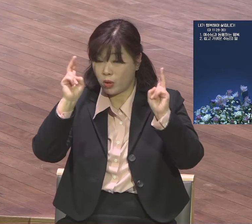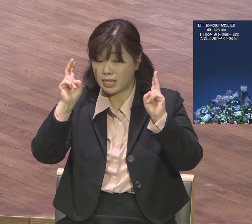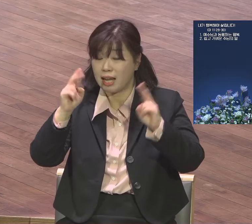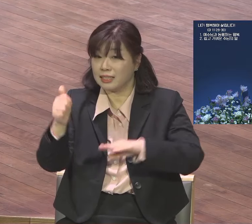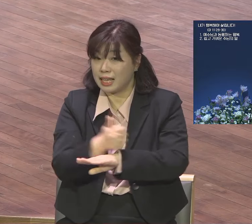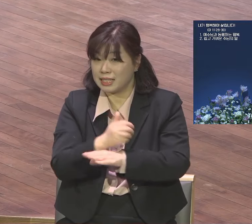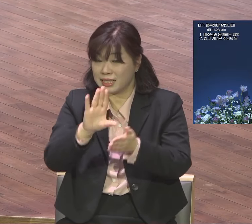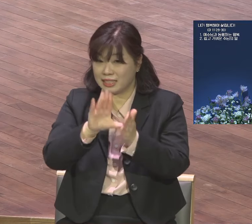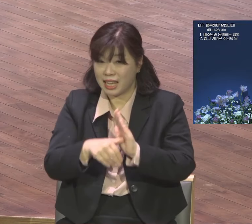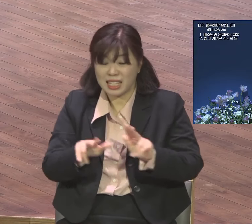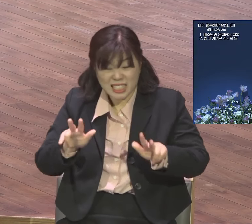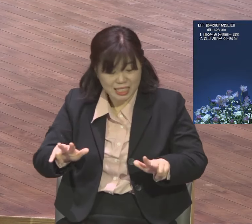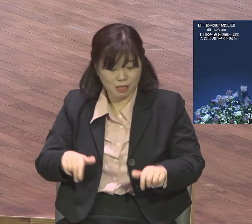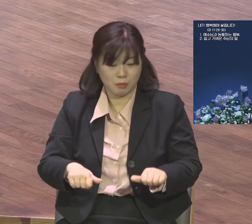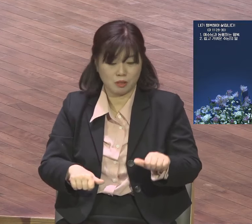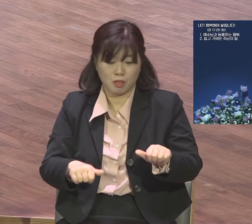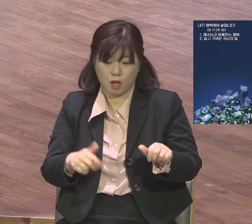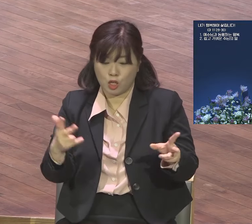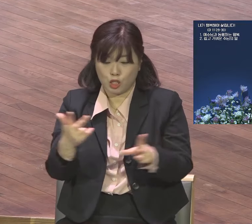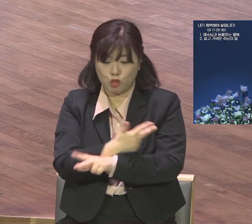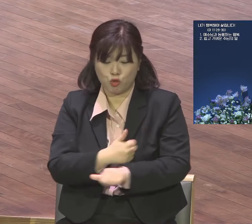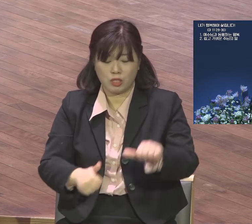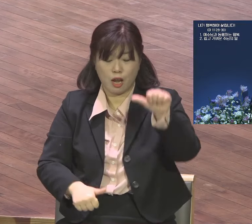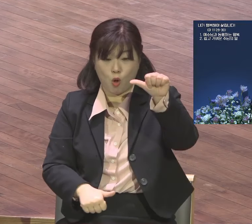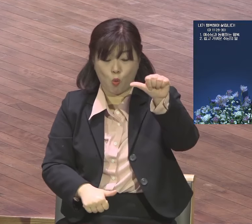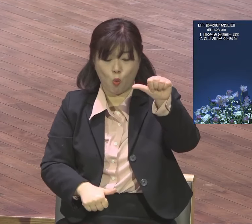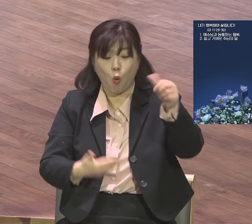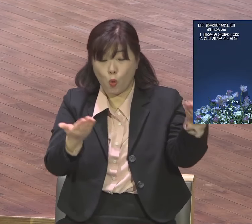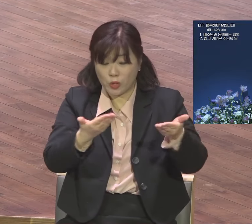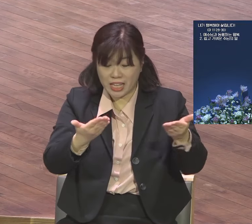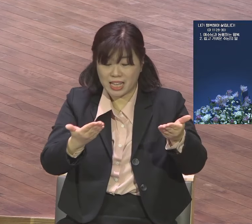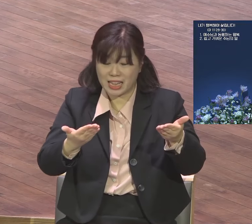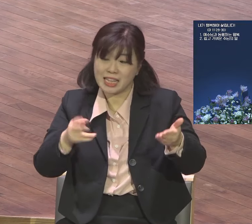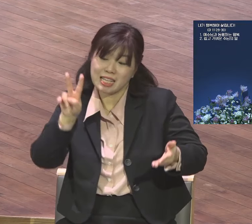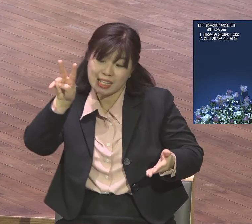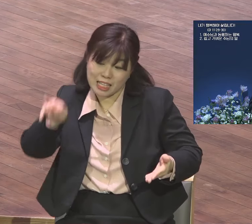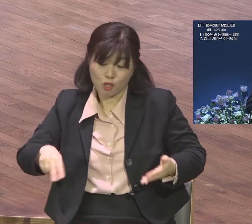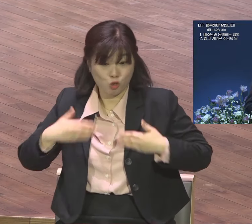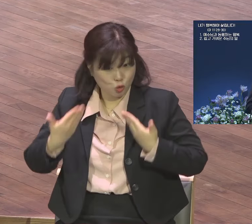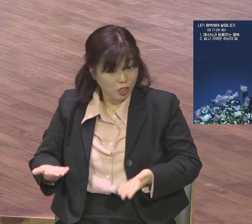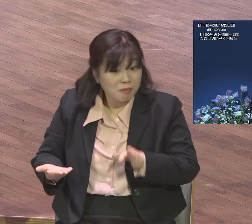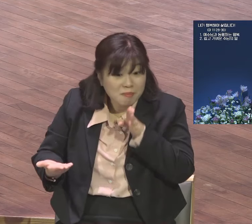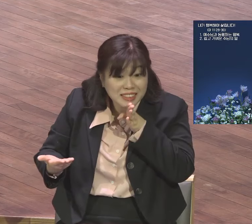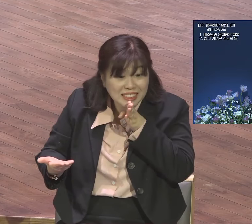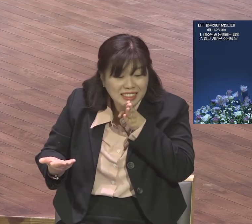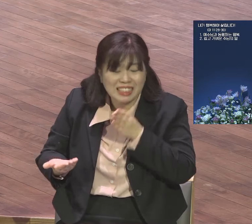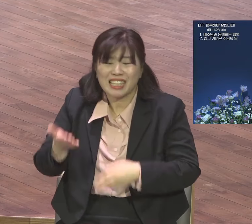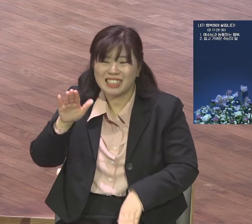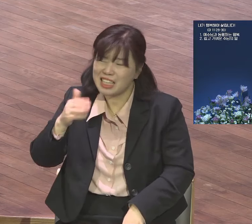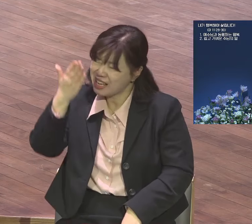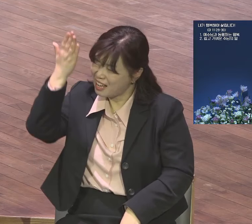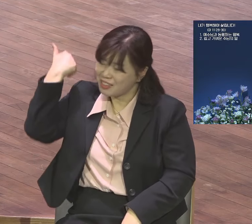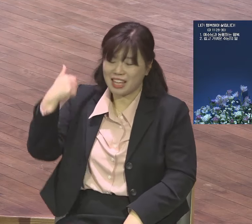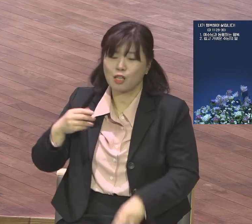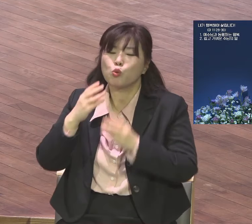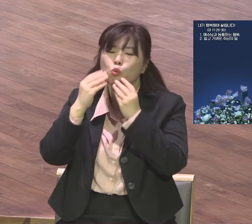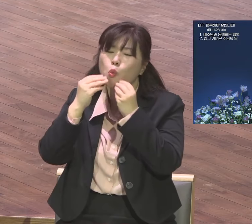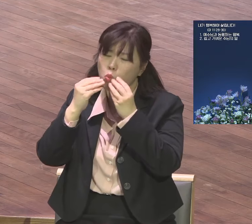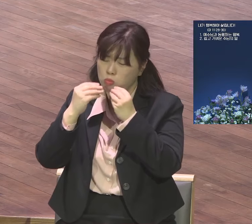했습니다. 그래서 오전 근무를 마치고 점심을 먹은 후에 제가 잠시 쉬려고 소파에 누워